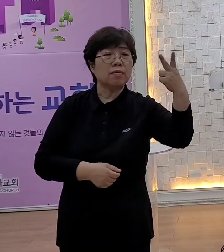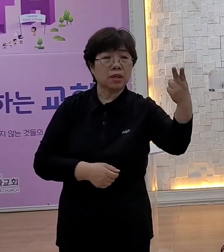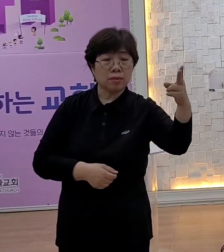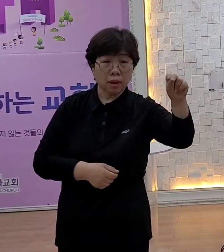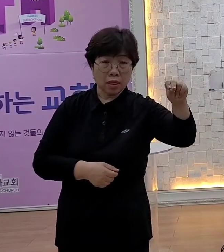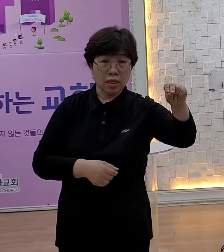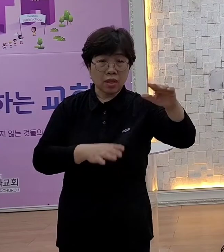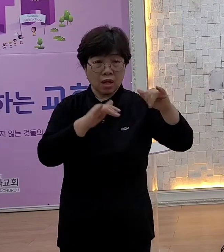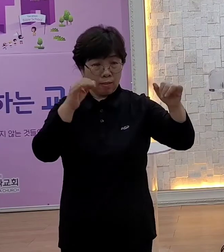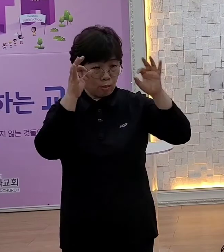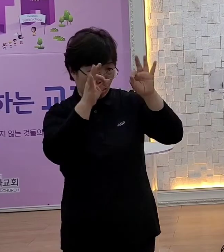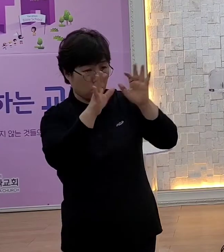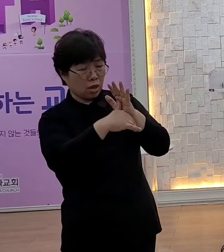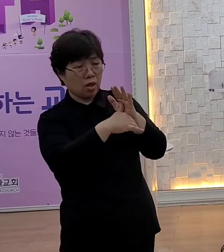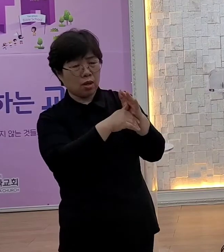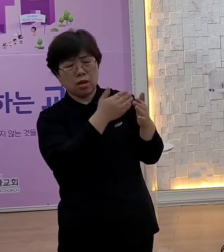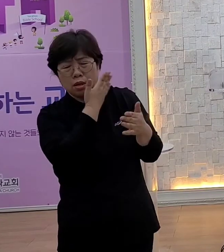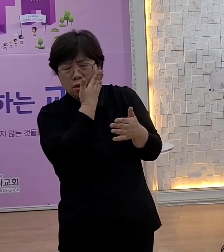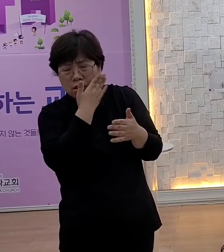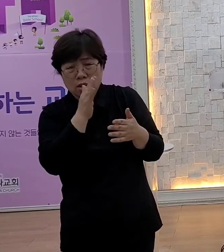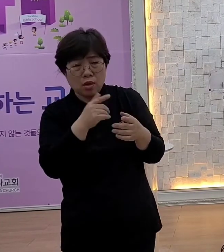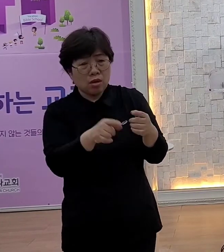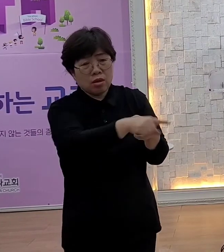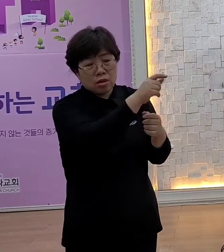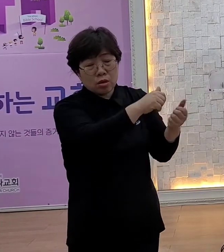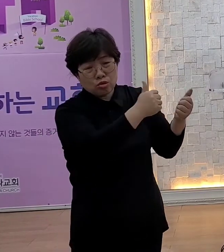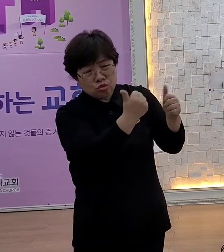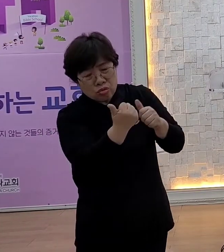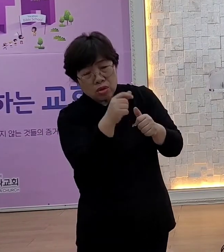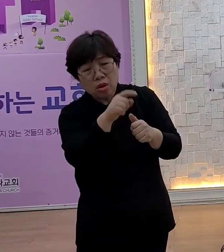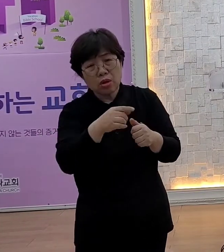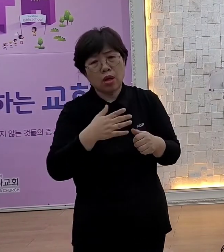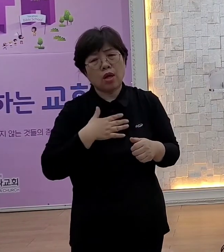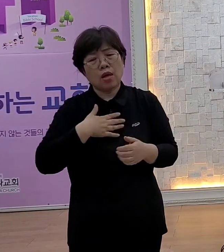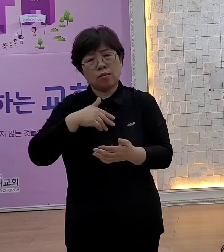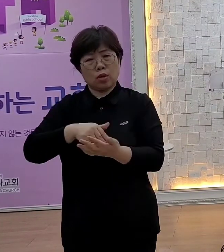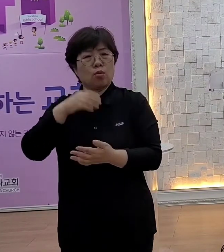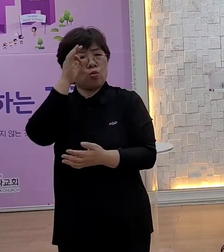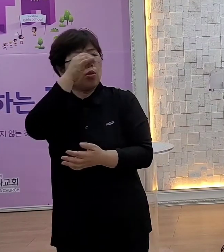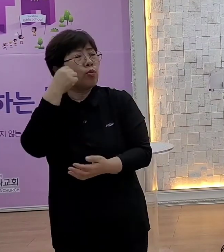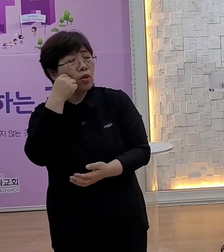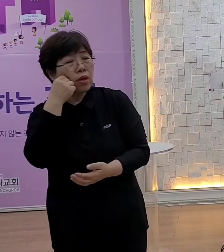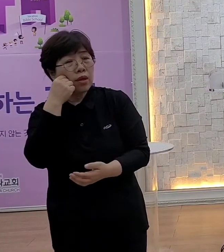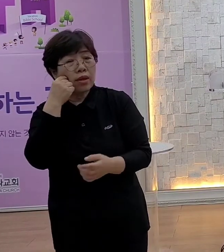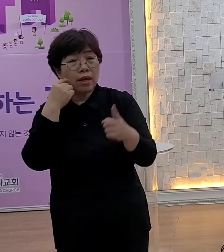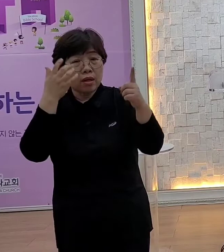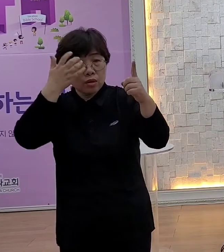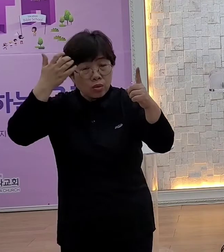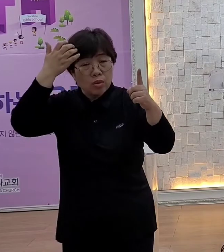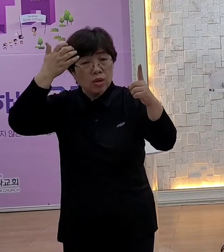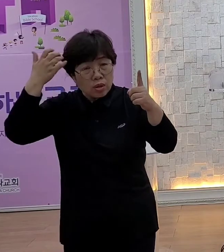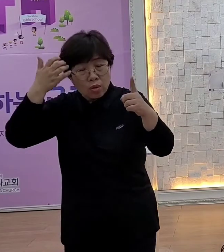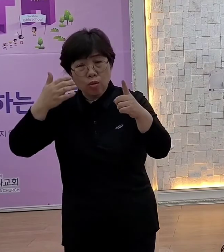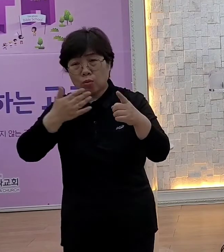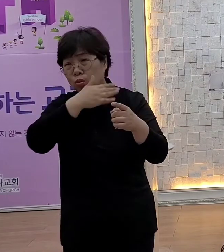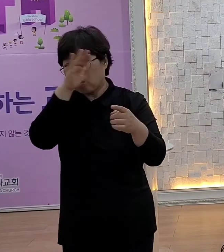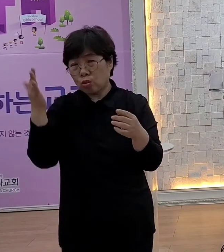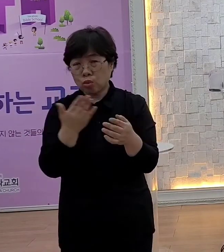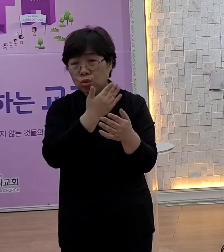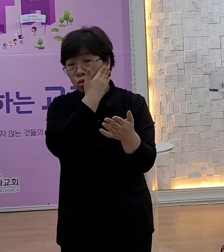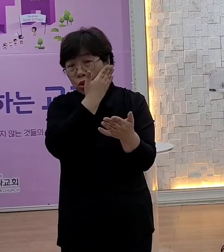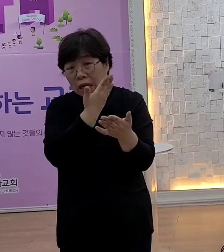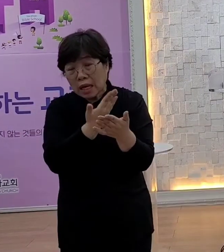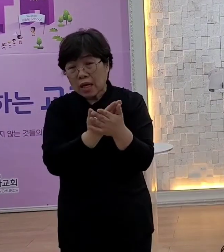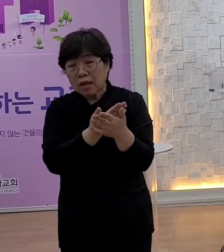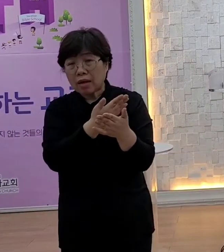보고서 그 백성들이 죽어가는 것을 내가 어떻게 보고 있겠냐. 그 한 영혼 한 영혼 내가 어찌 아끼지 않겠느냐 한 것처럼 오늘